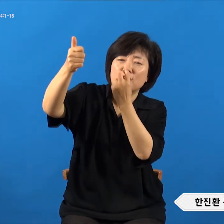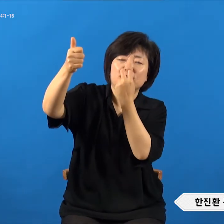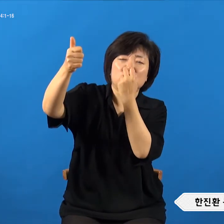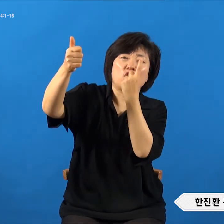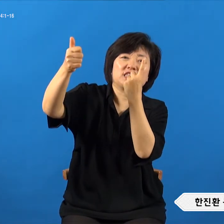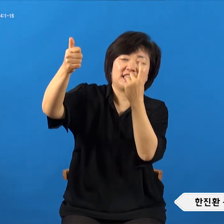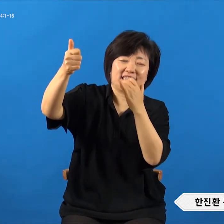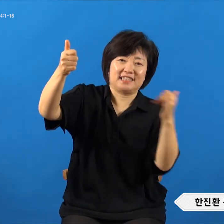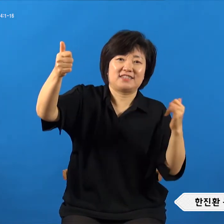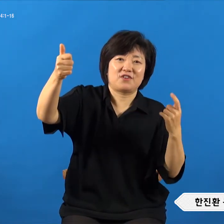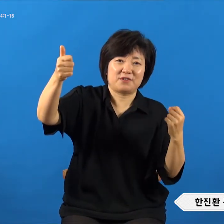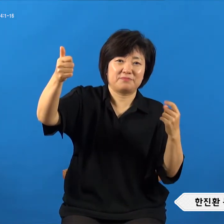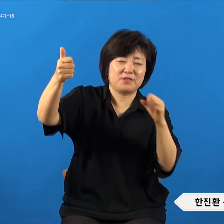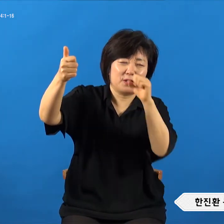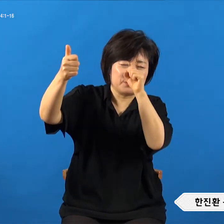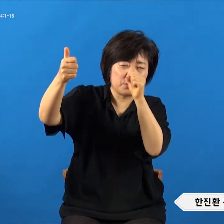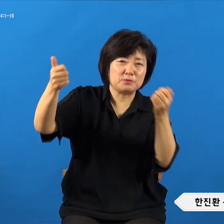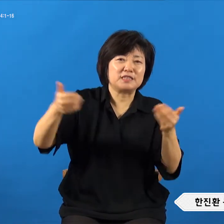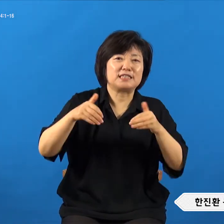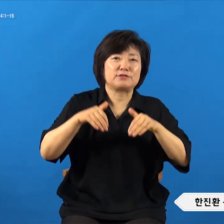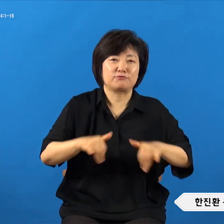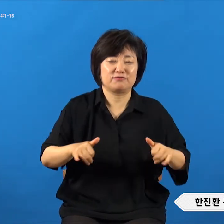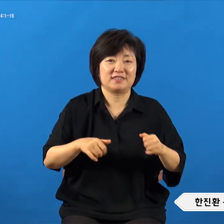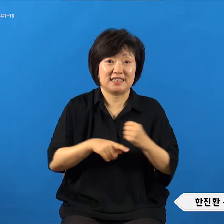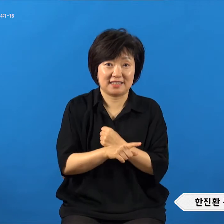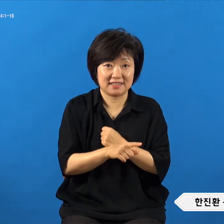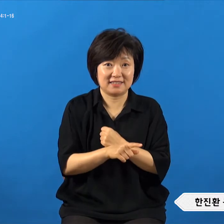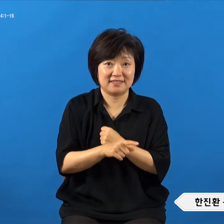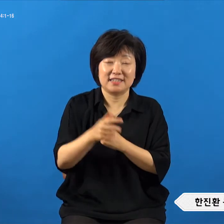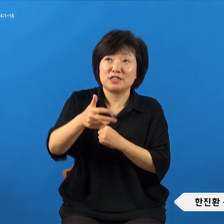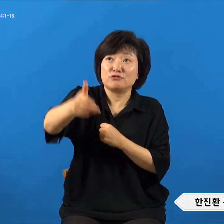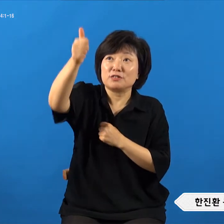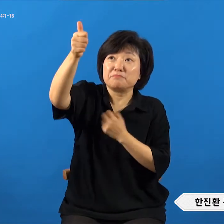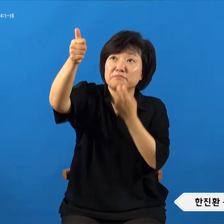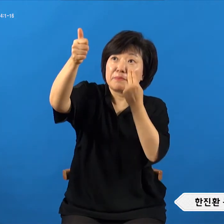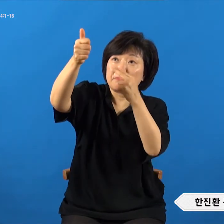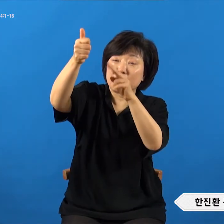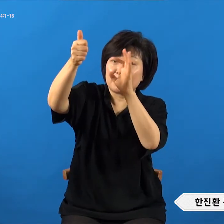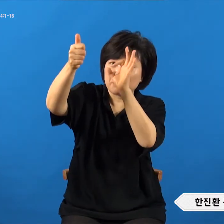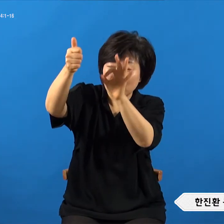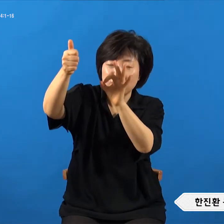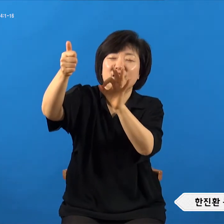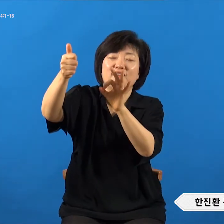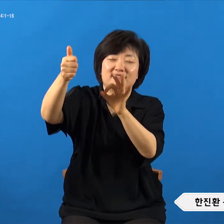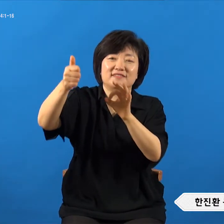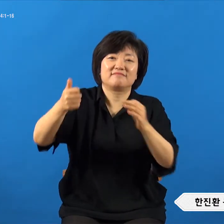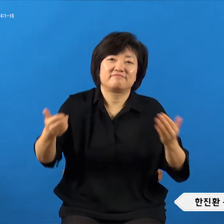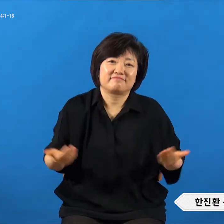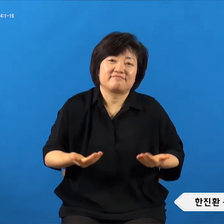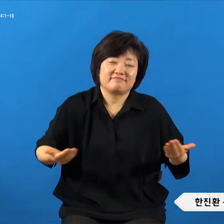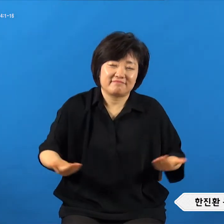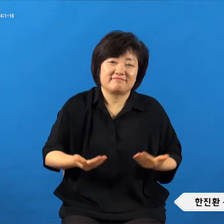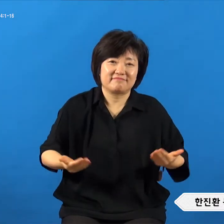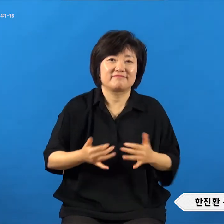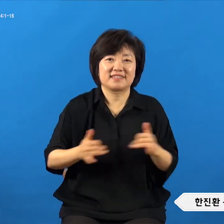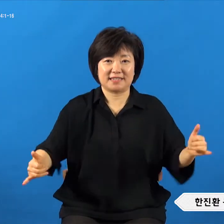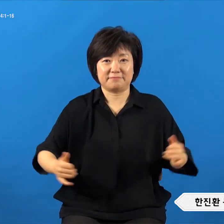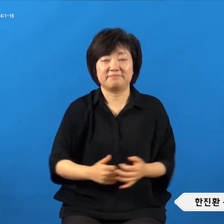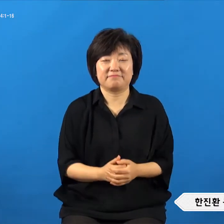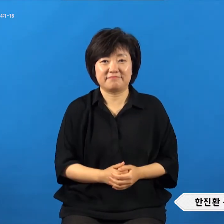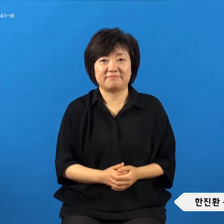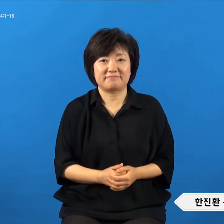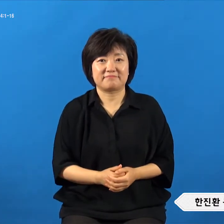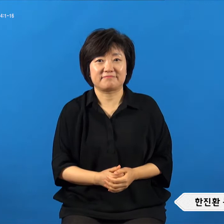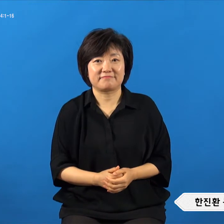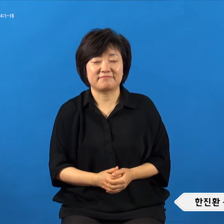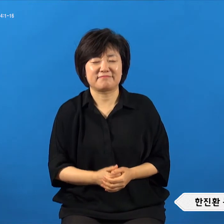움직이는 청지기처럼 좋은 일꾼은 주님만 바라보면서 주님의 뜻대로만 움직이는 사람입니다.